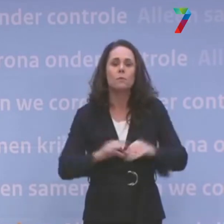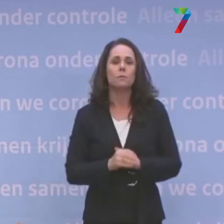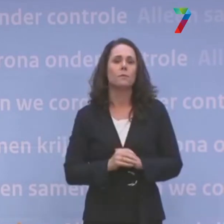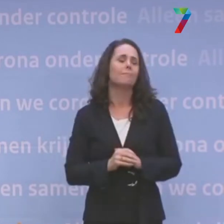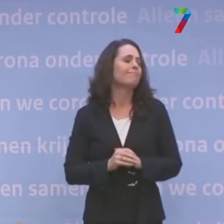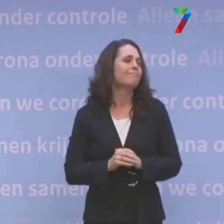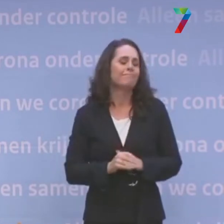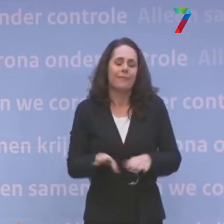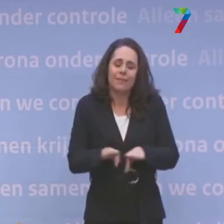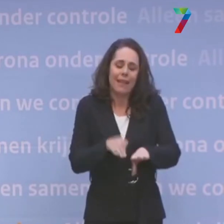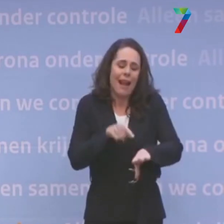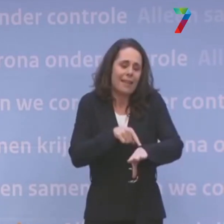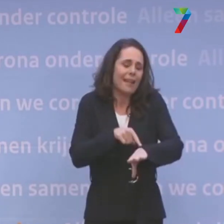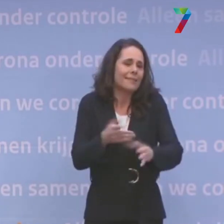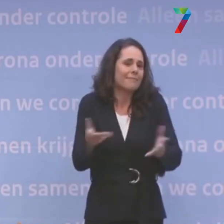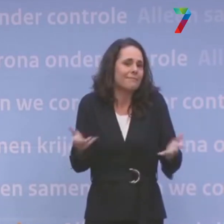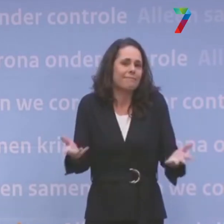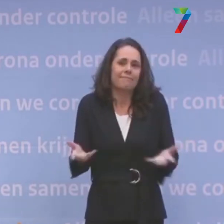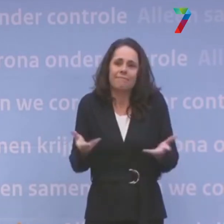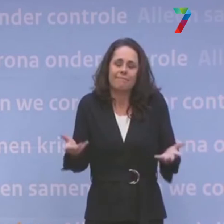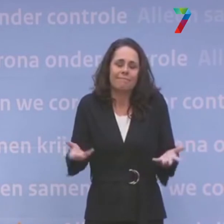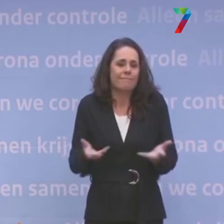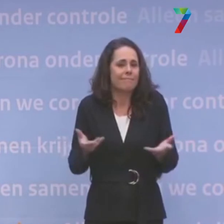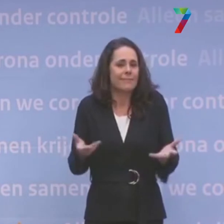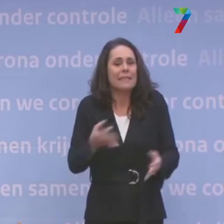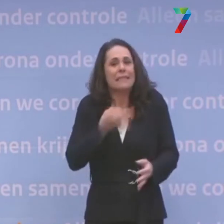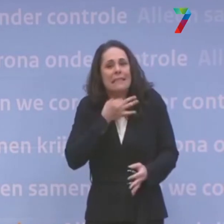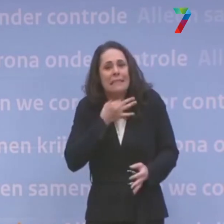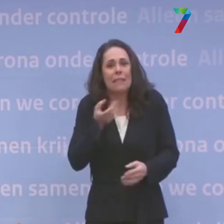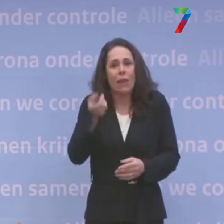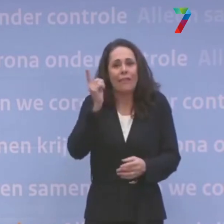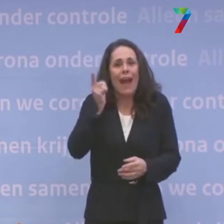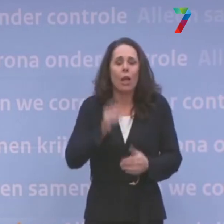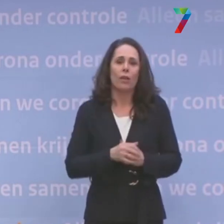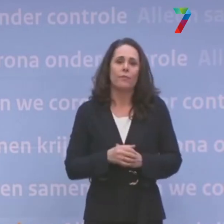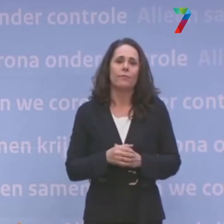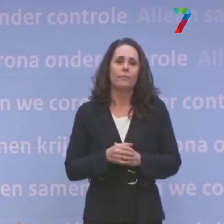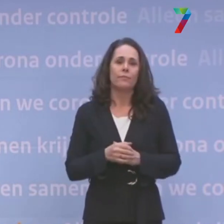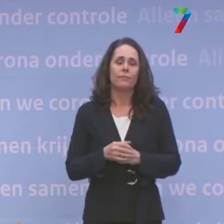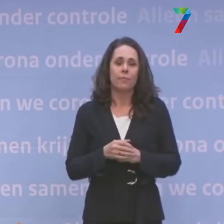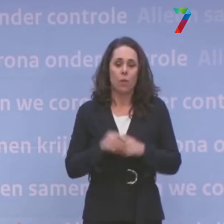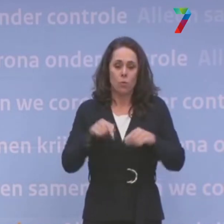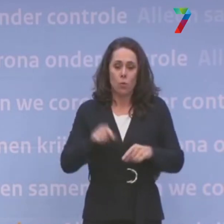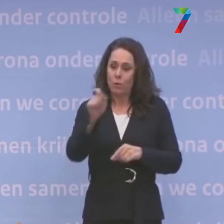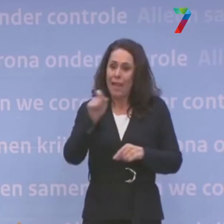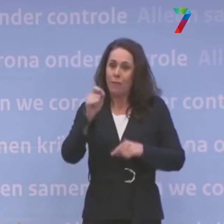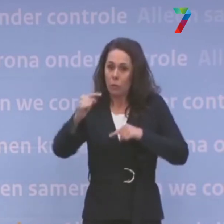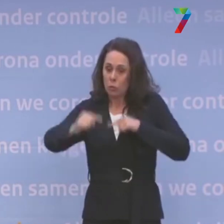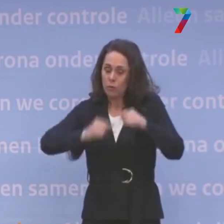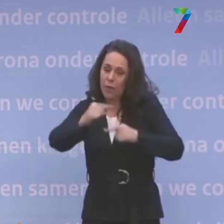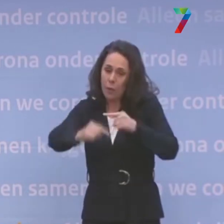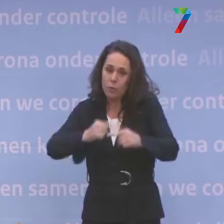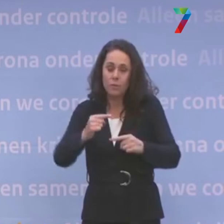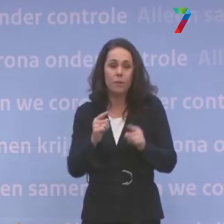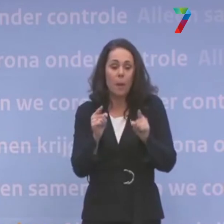Maar tegelijkertijd is dat ook heel eng en gevaarlijk. Als je weet hoe op dit moment de cijfers zich ontwikkelen. Er zit